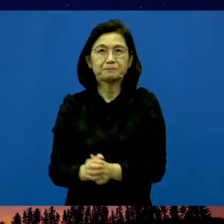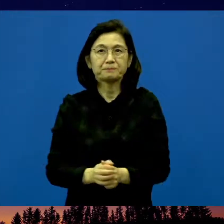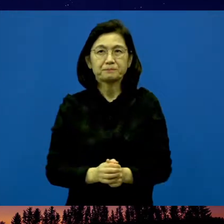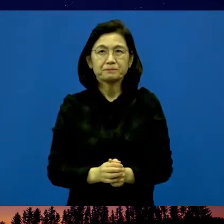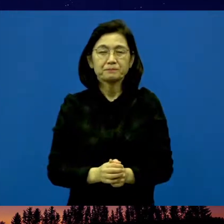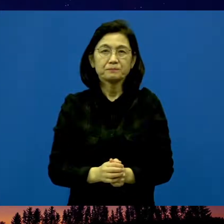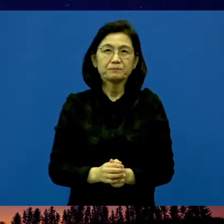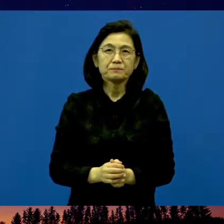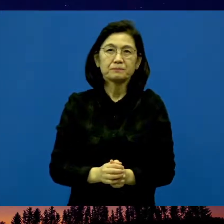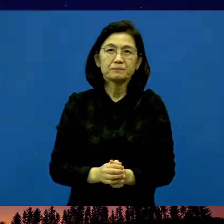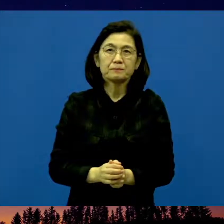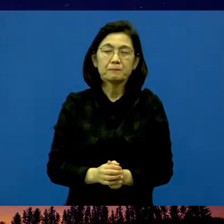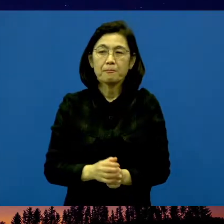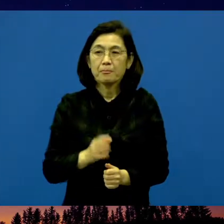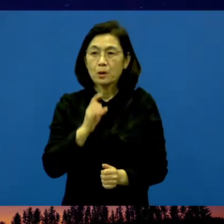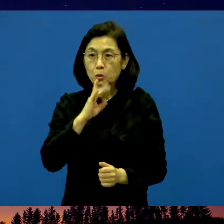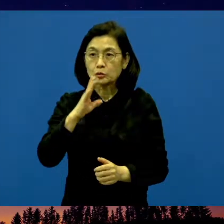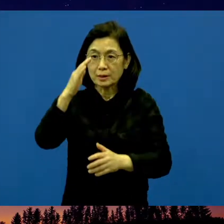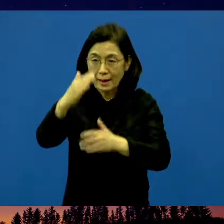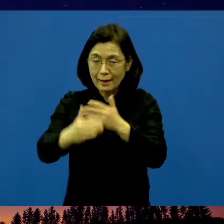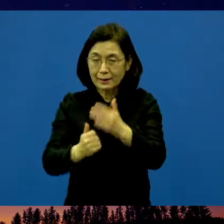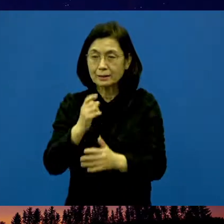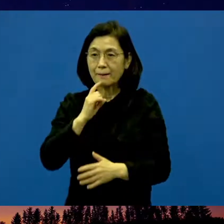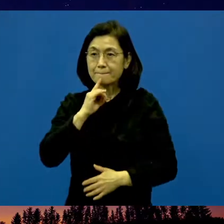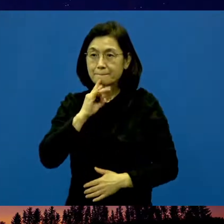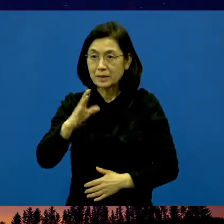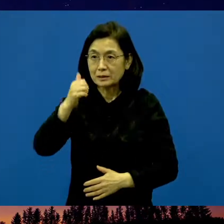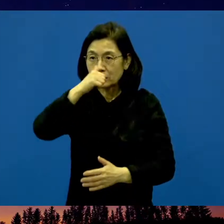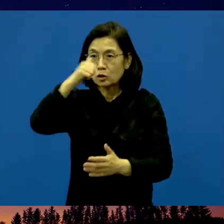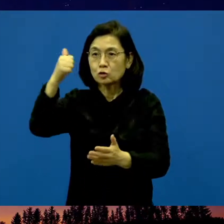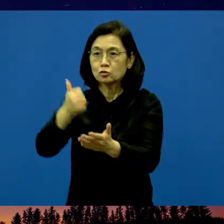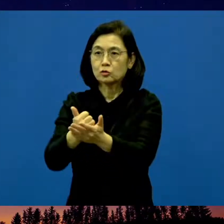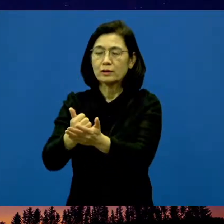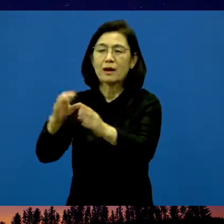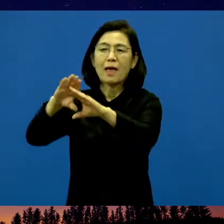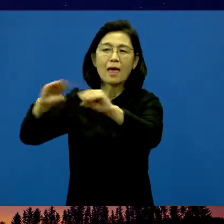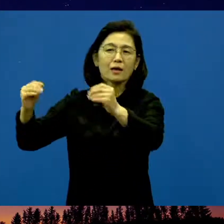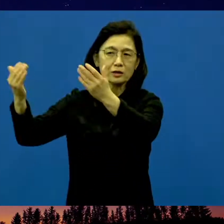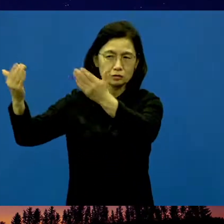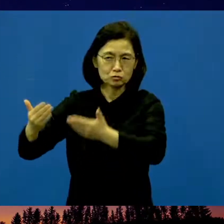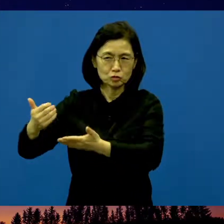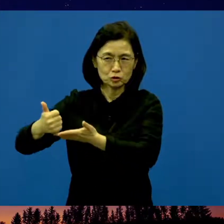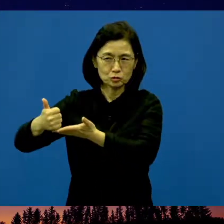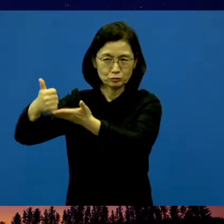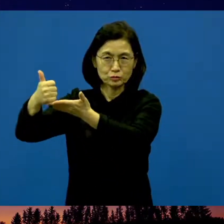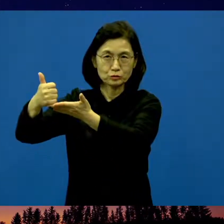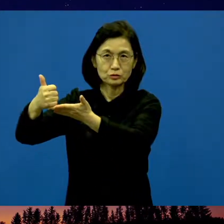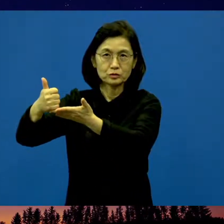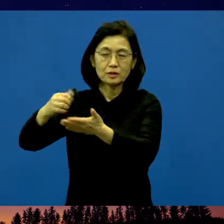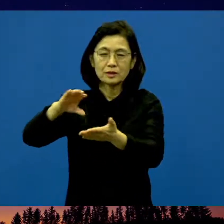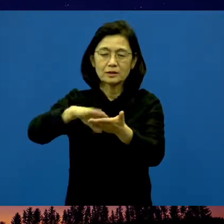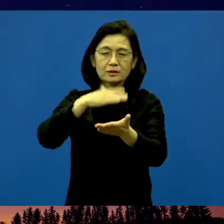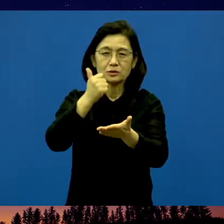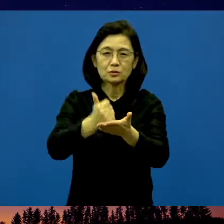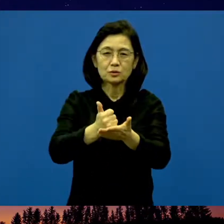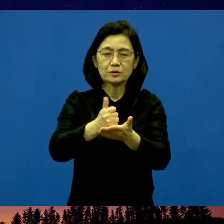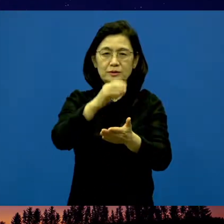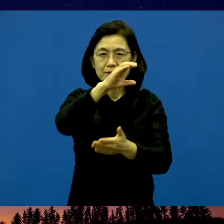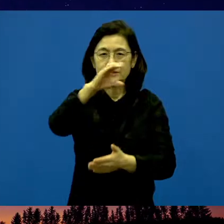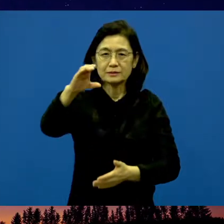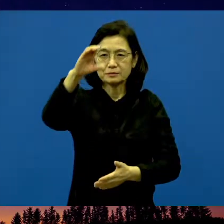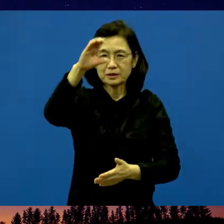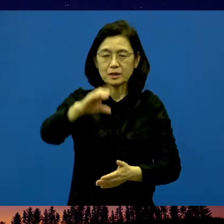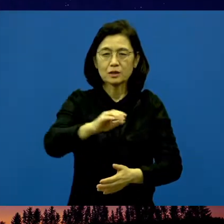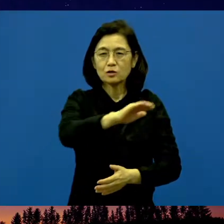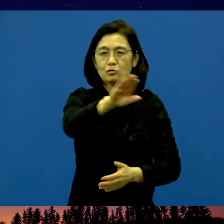수 없는 일이고 오직 하나님만이 하실 수 있는 일이기 때문에 그리스도가 우리를 위하여 십자가에 죽으신 것입니다.